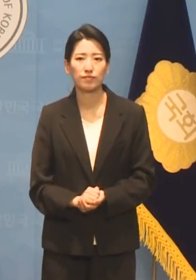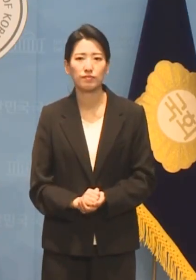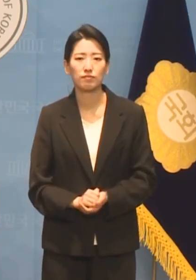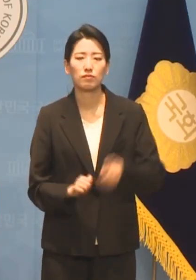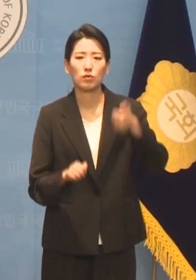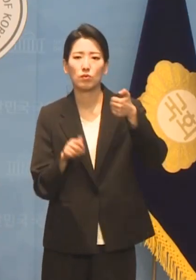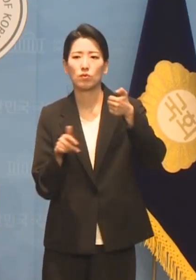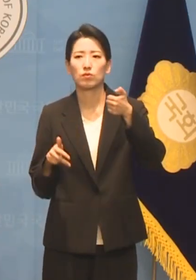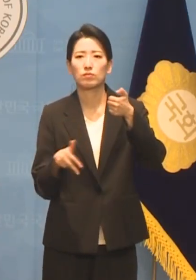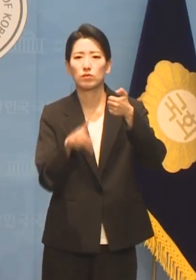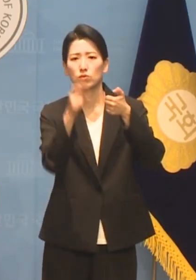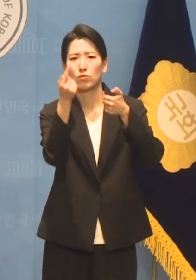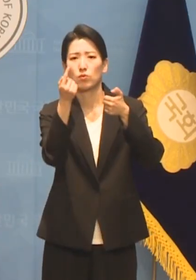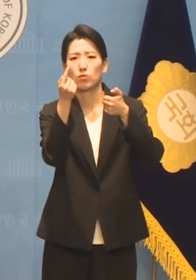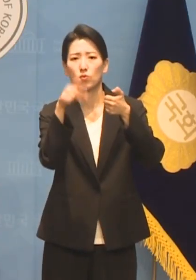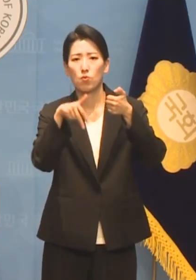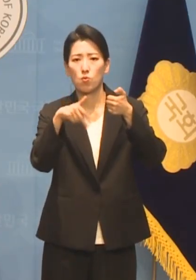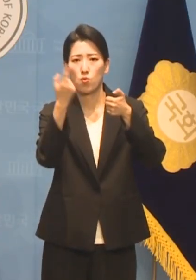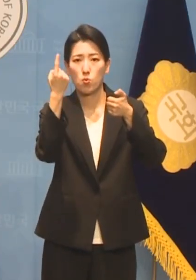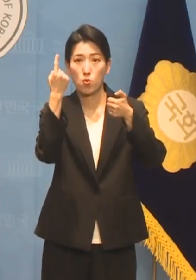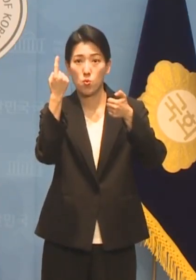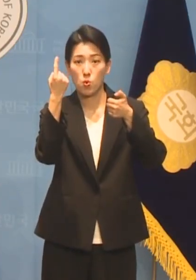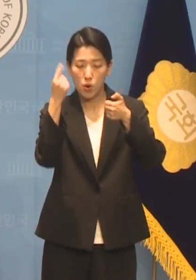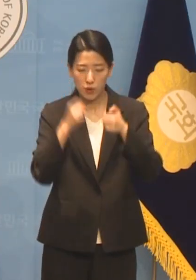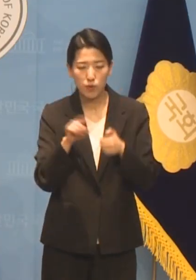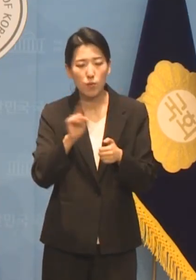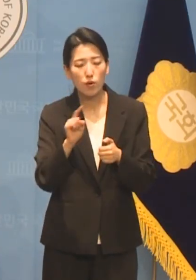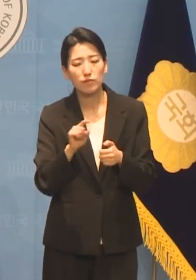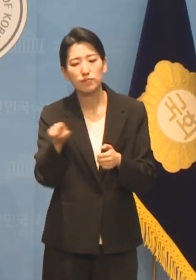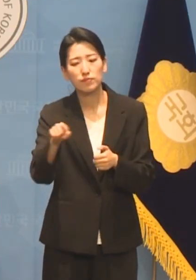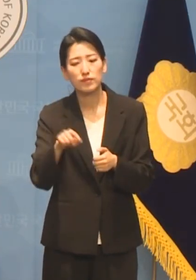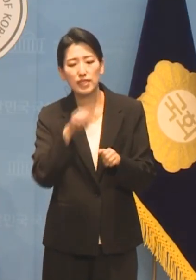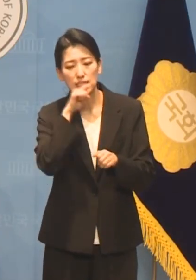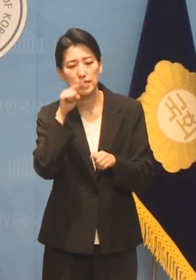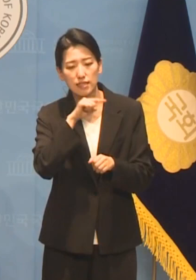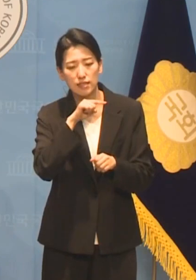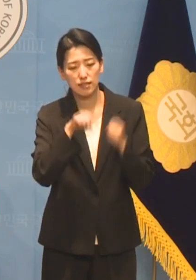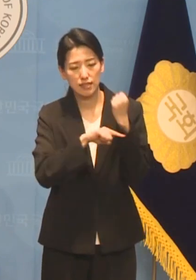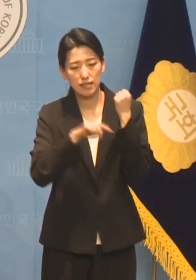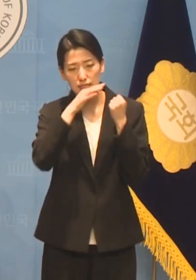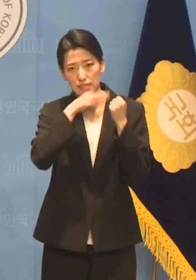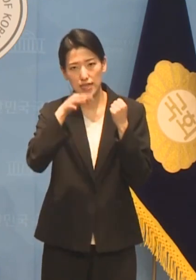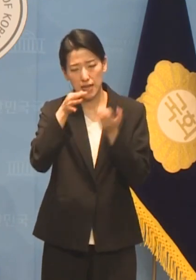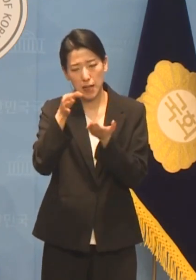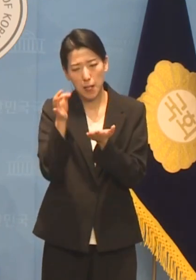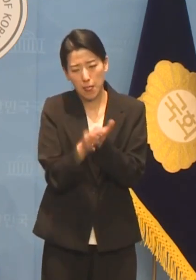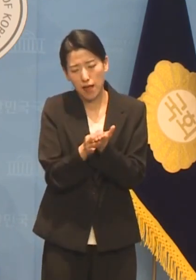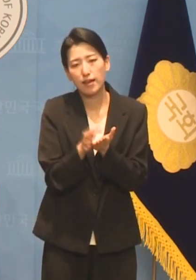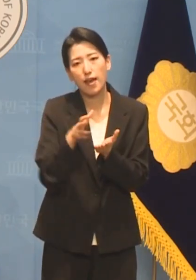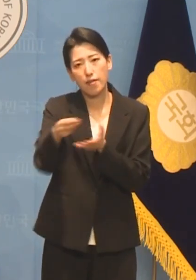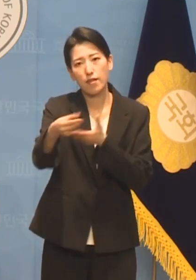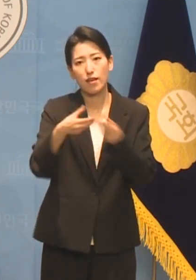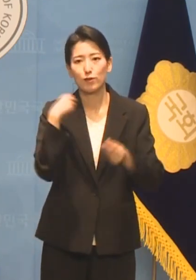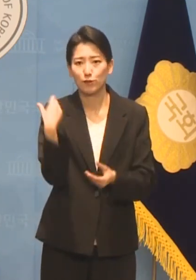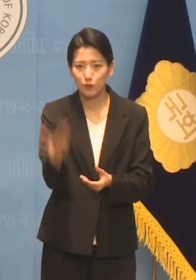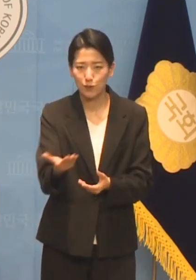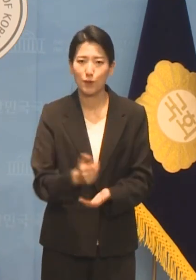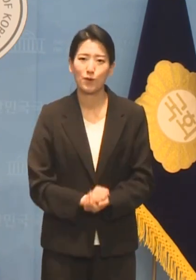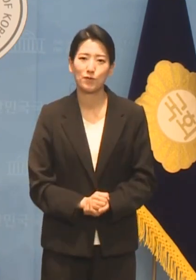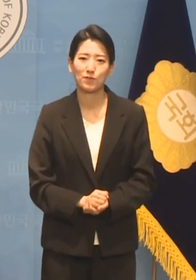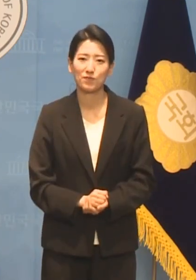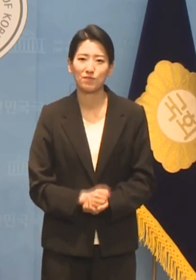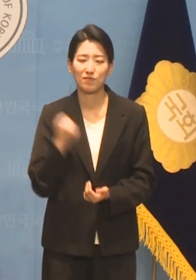50조 원의 규모로 저금리 대출해드리겠습니다. 자금 숨통 틔워드리고